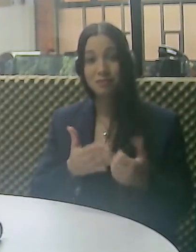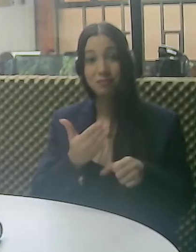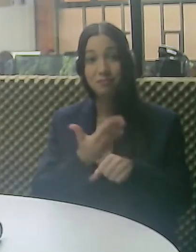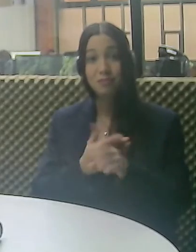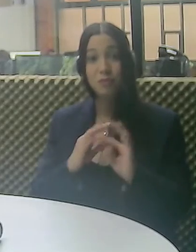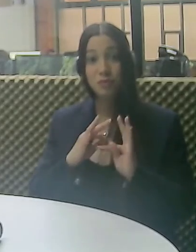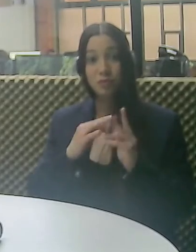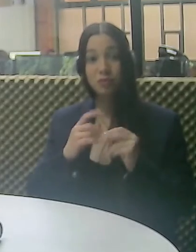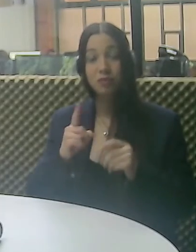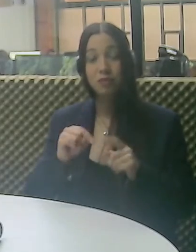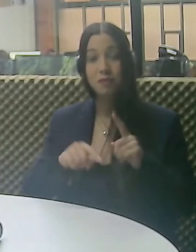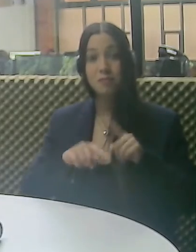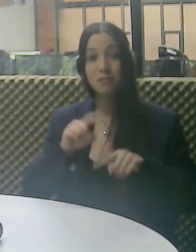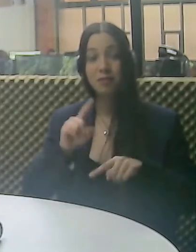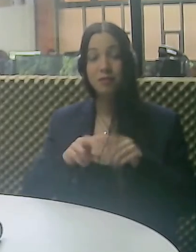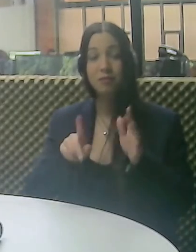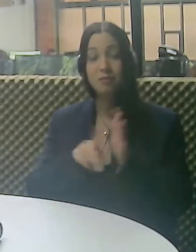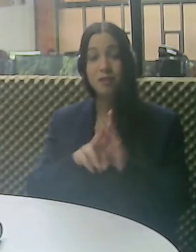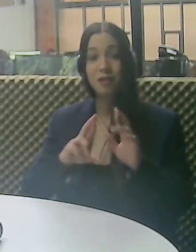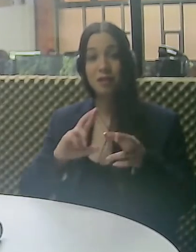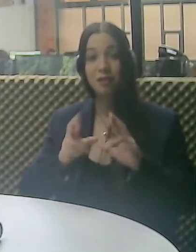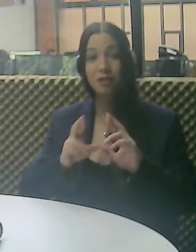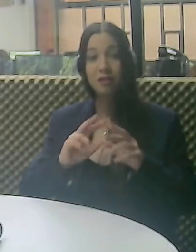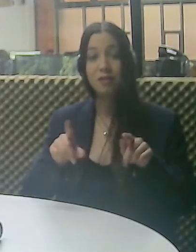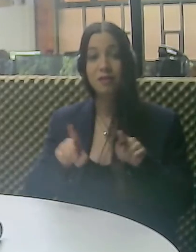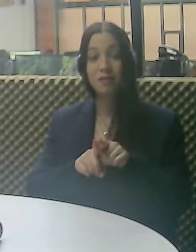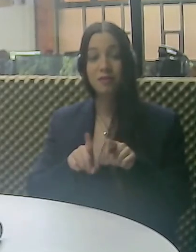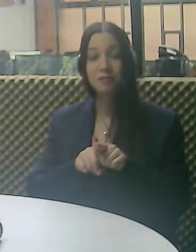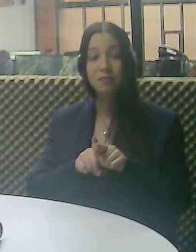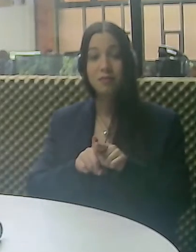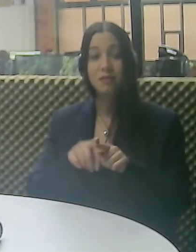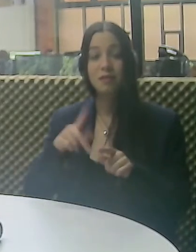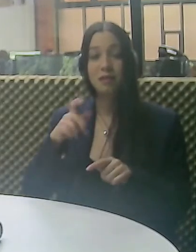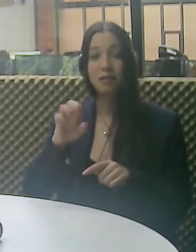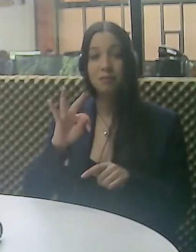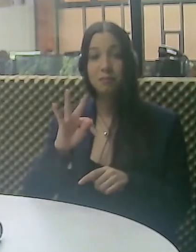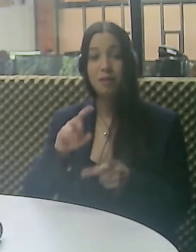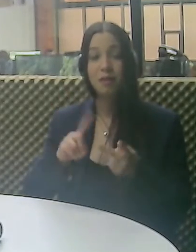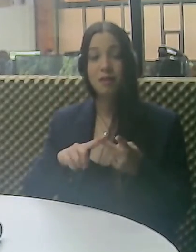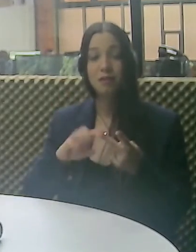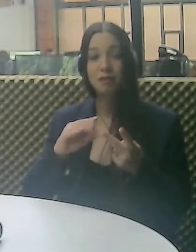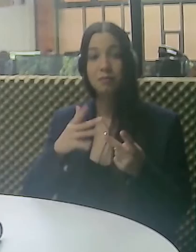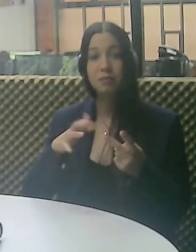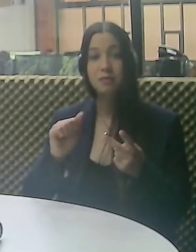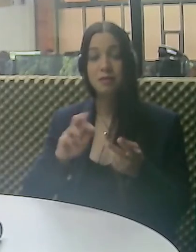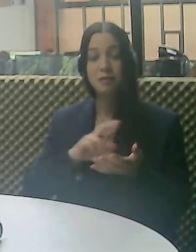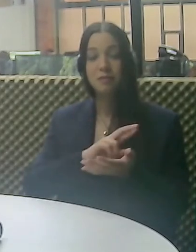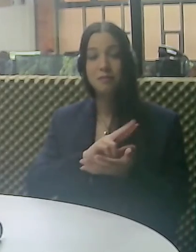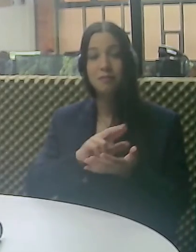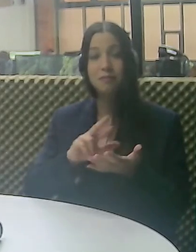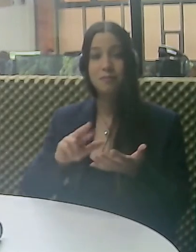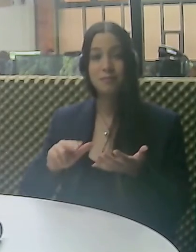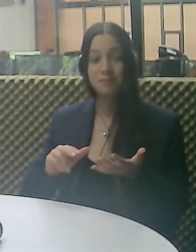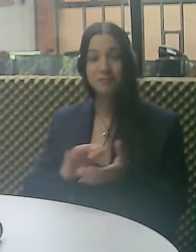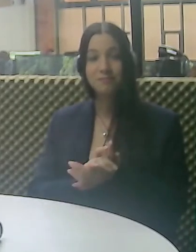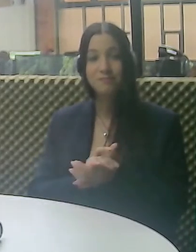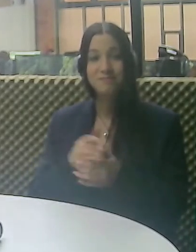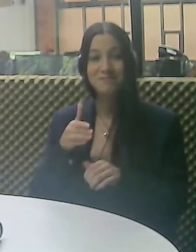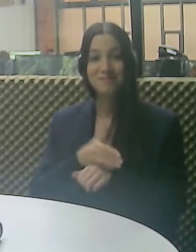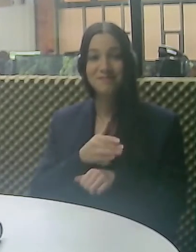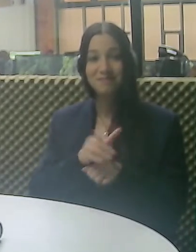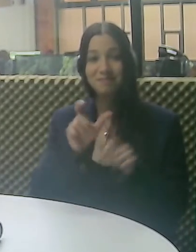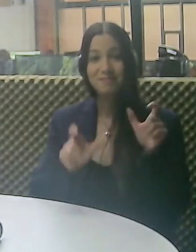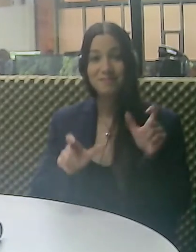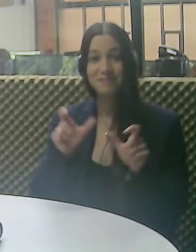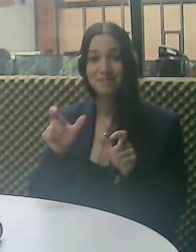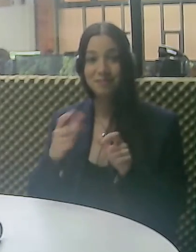foram feitos com materiais recicláveis, como tampinhas de garrafas PET, miçangas, dentre outros objetos. Os participantes, com